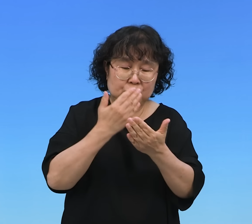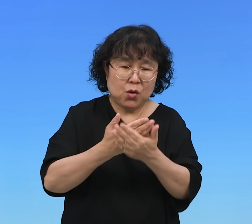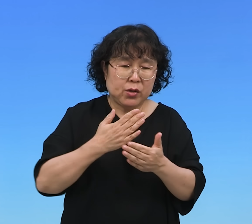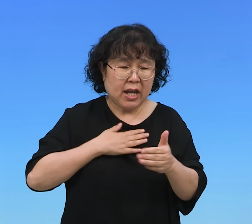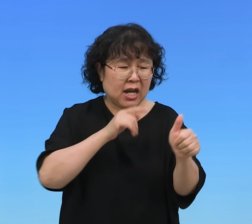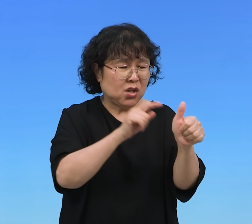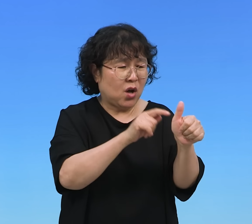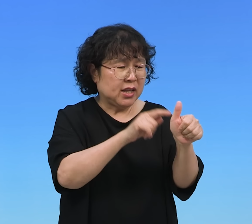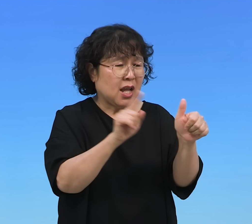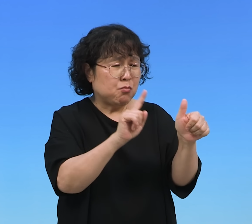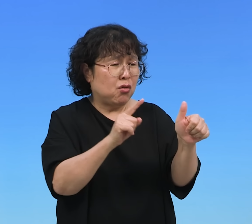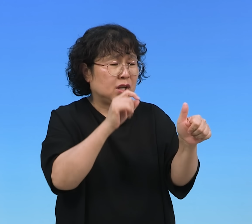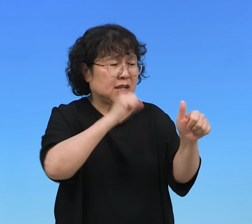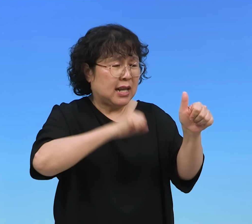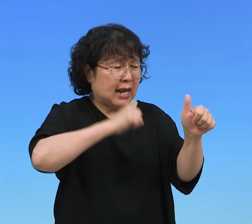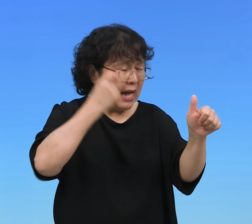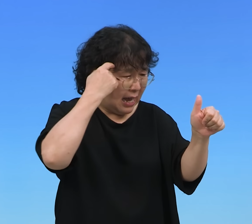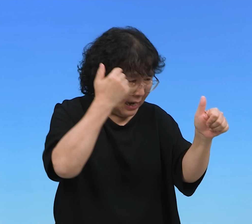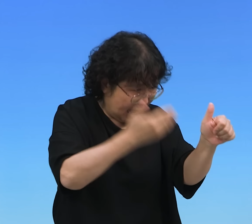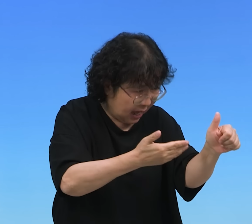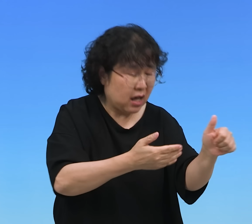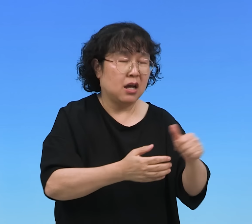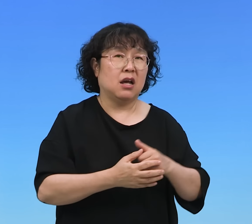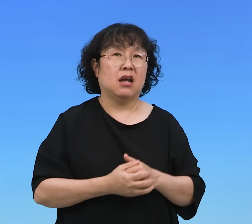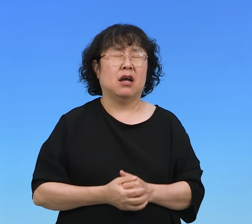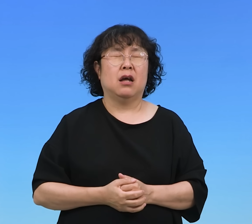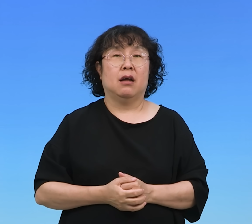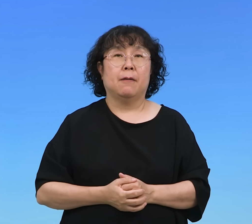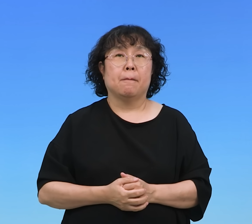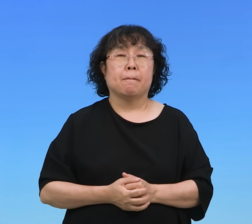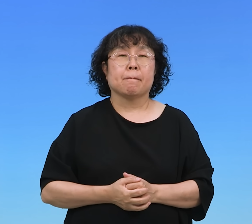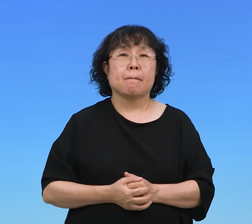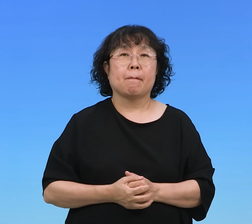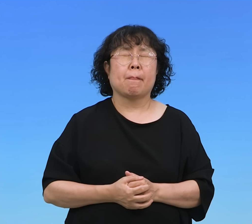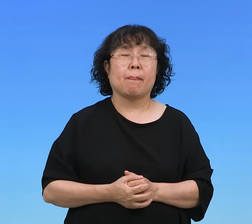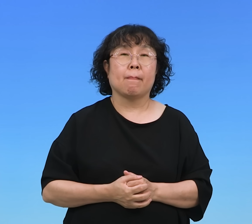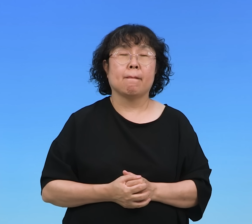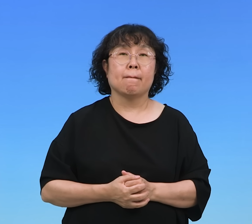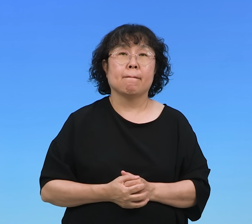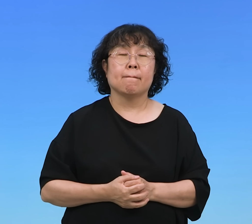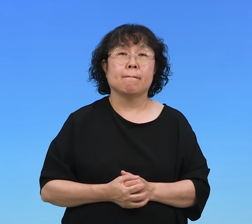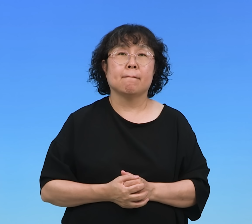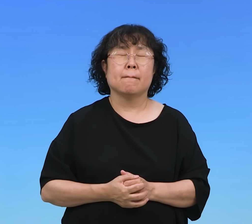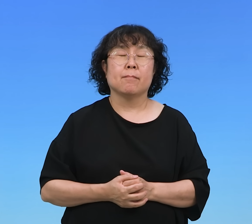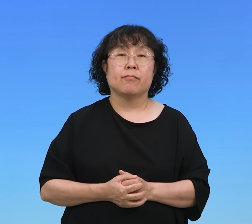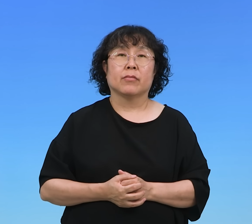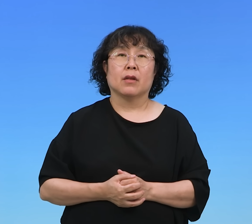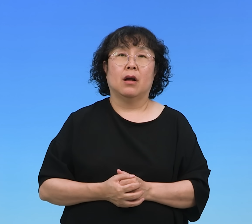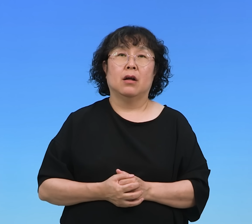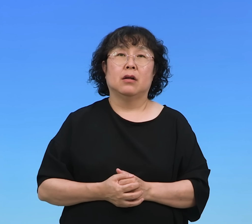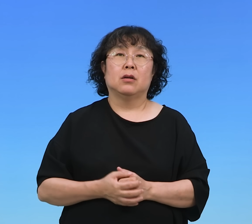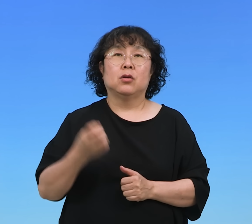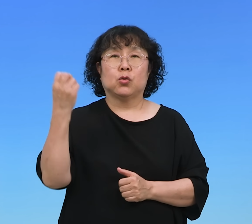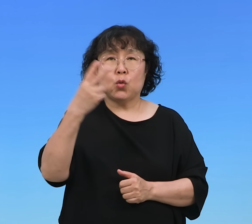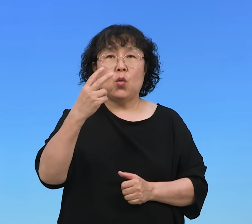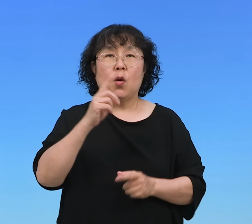또 한 가지 다시 말씀드립니다 계속 제 마음을 아프게 하는